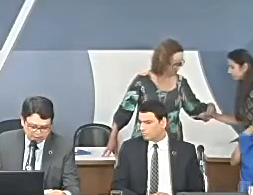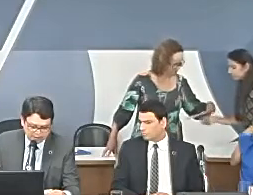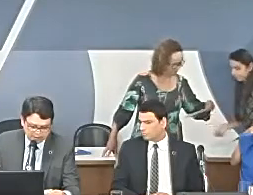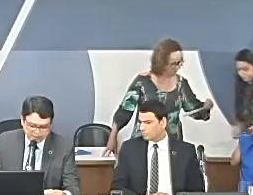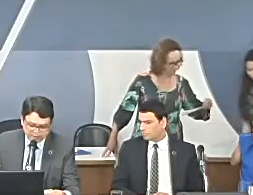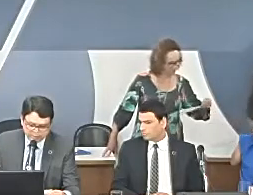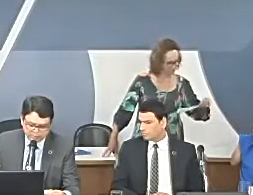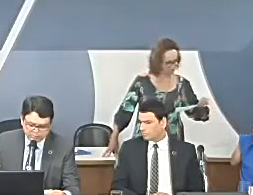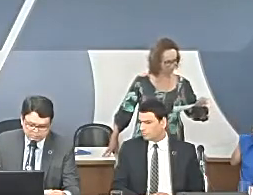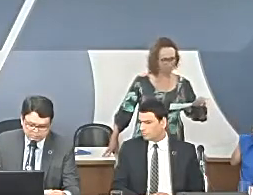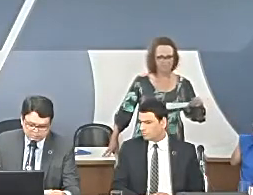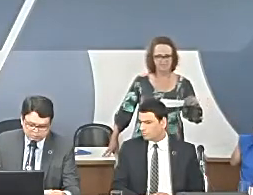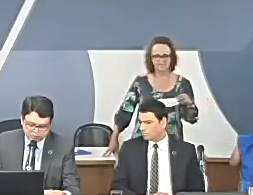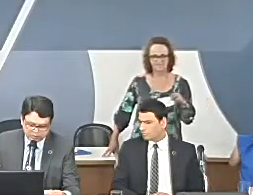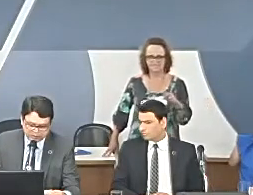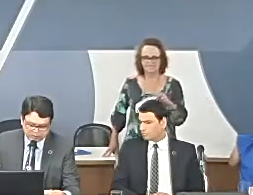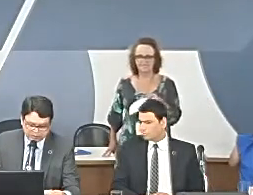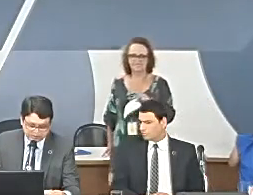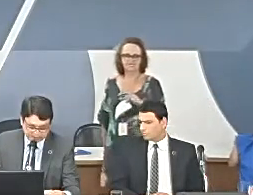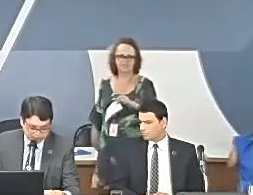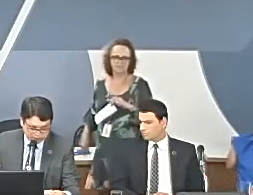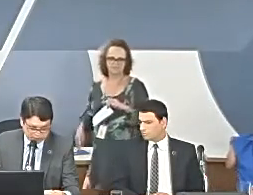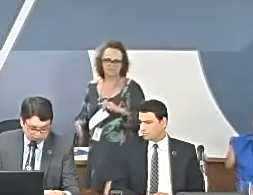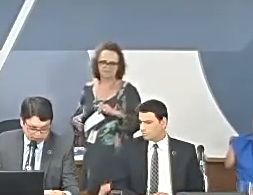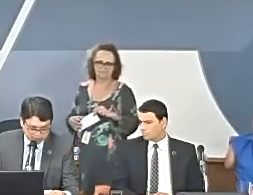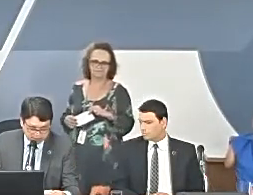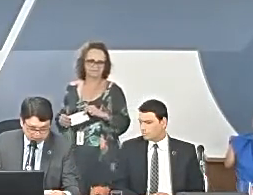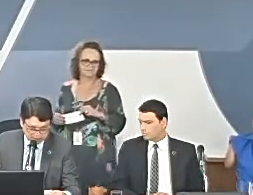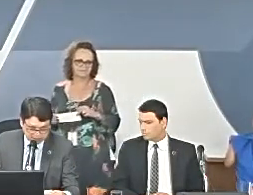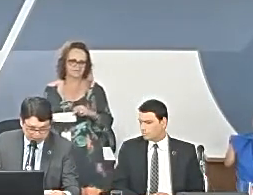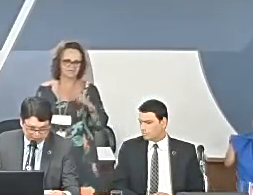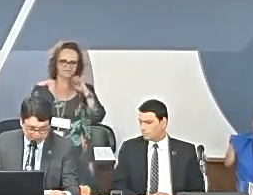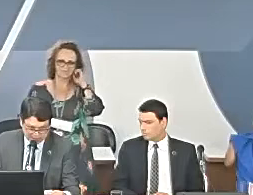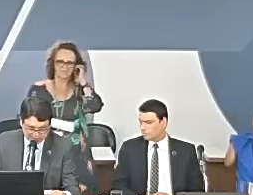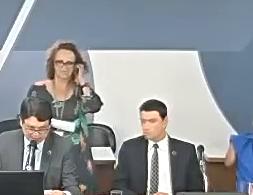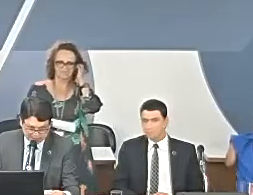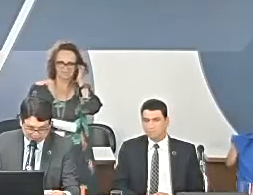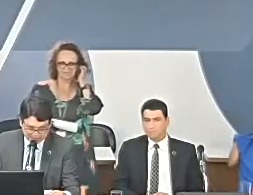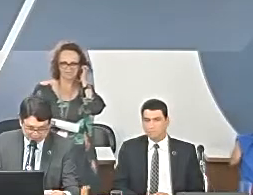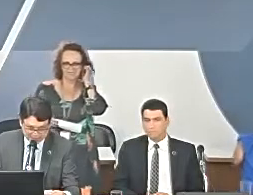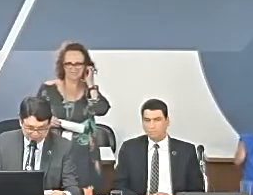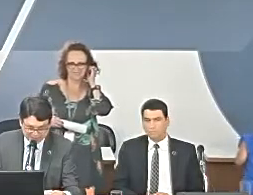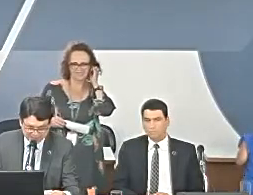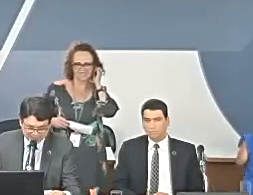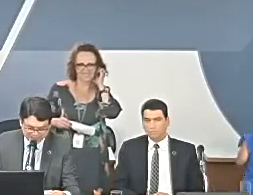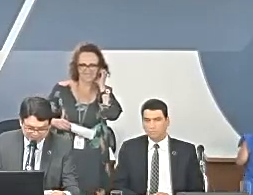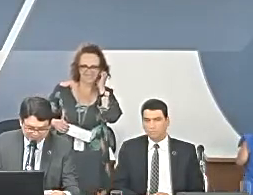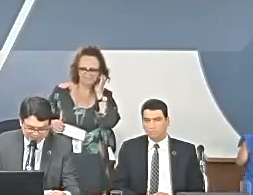e lineu silva analista social para certo